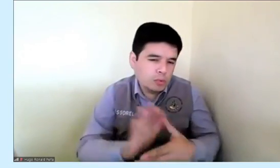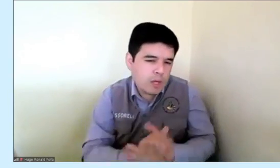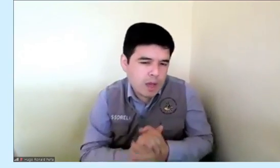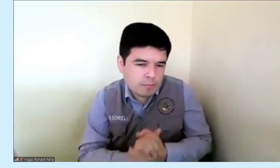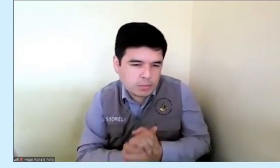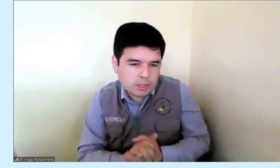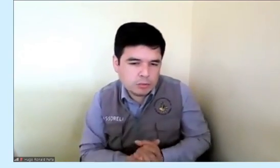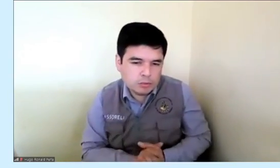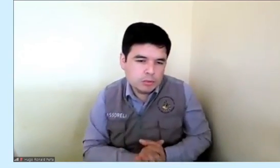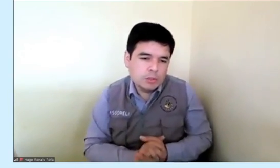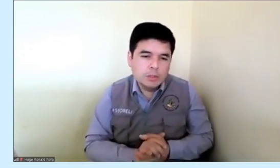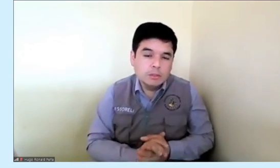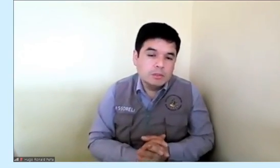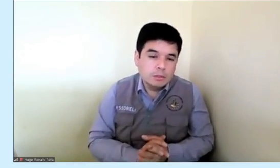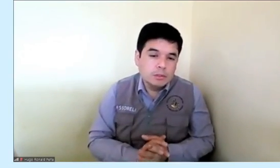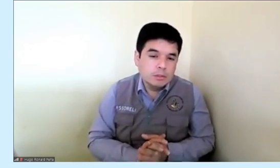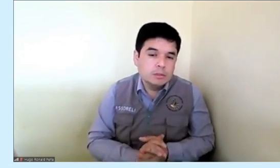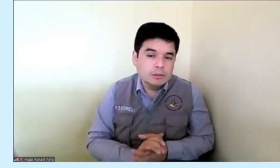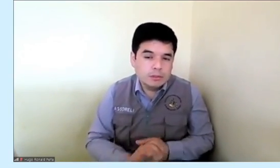Con sus primos, sus amigos.